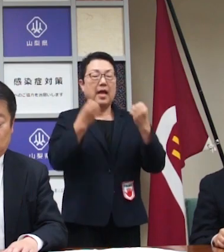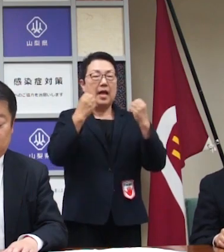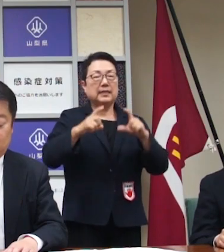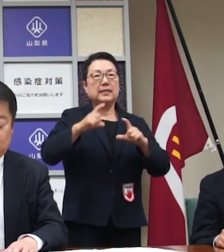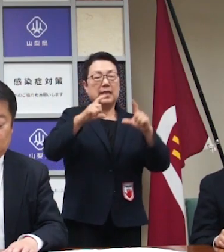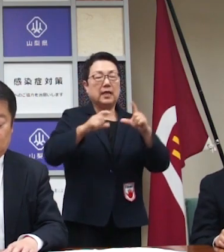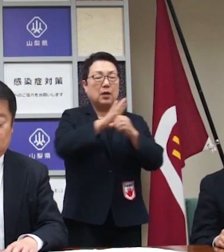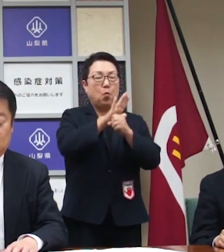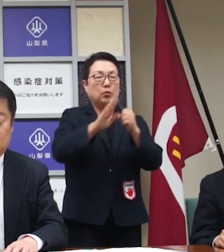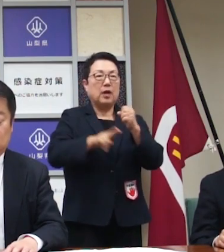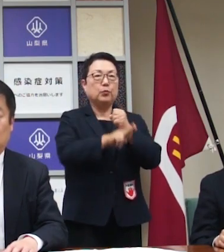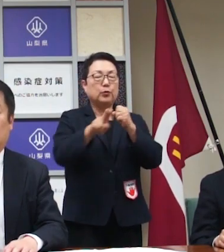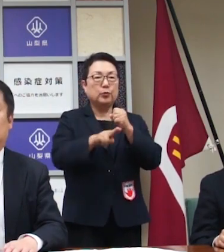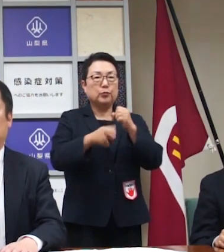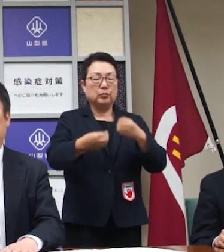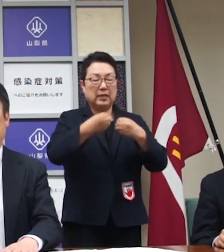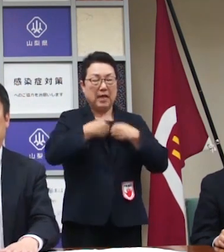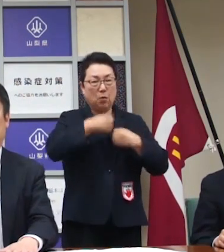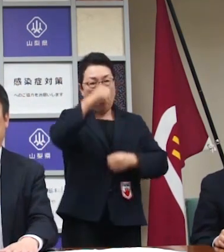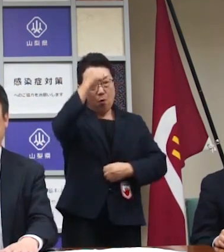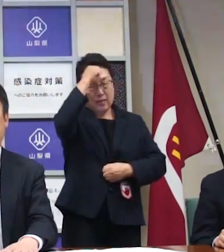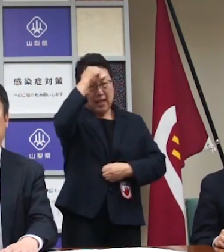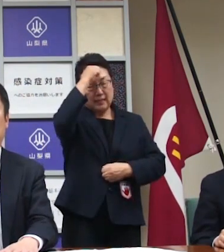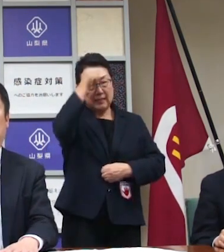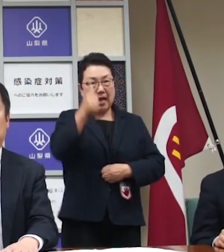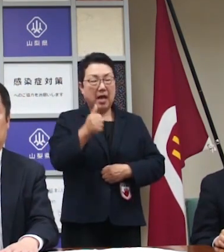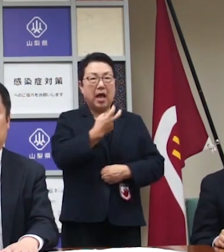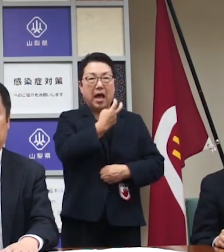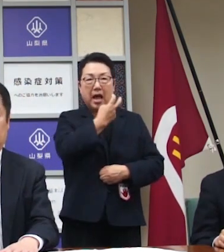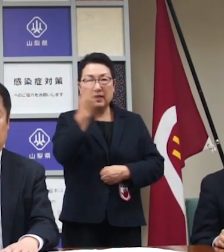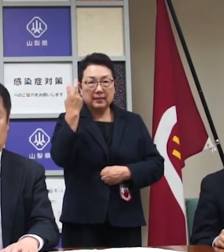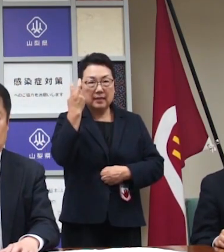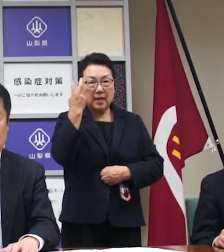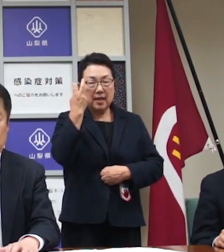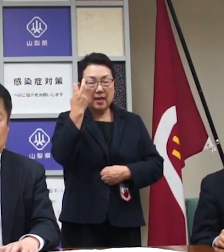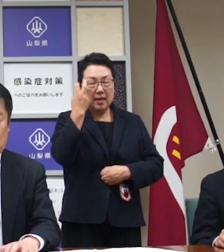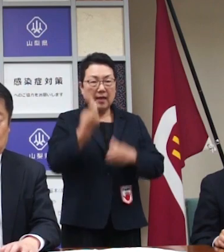型コロナウイルス感染症患者の発生が確認されました。